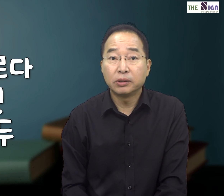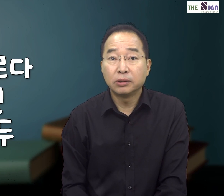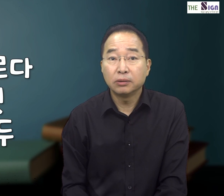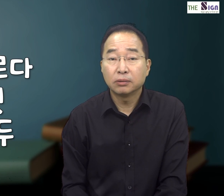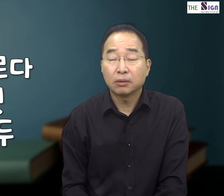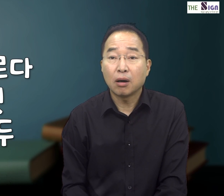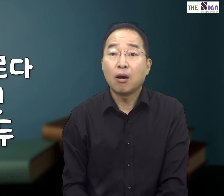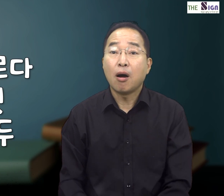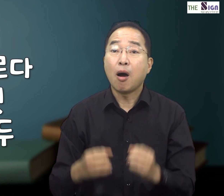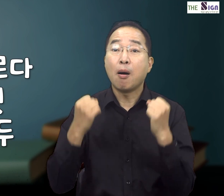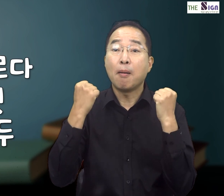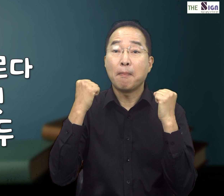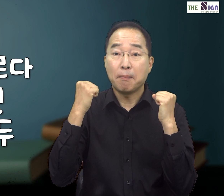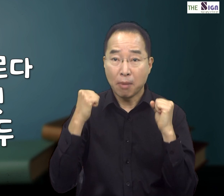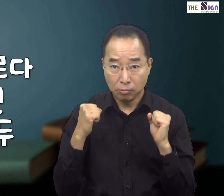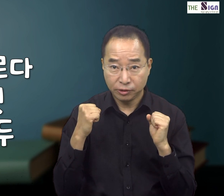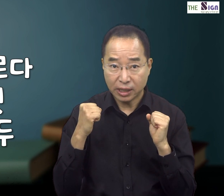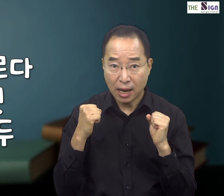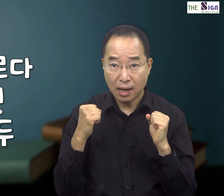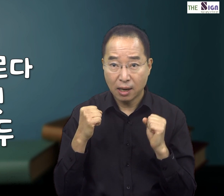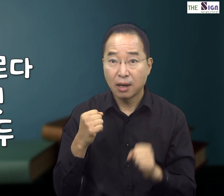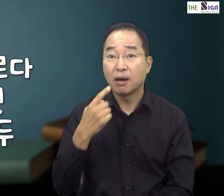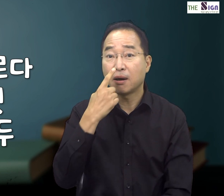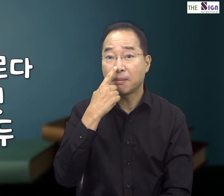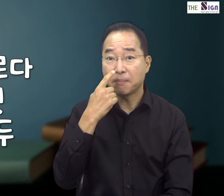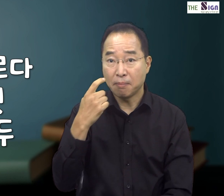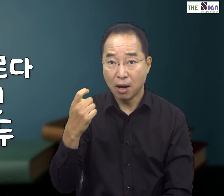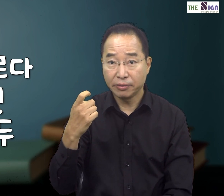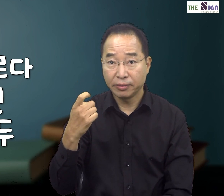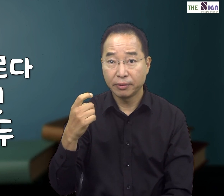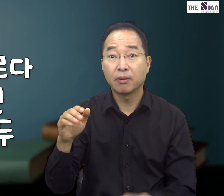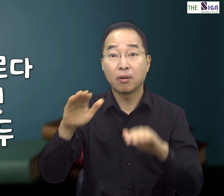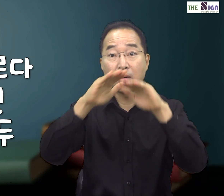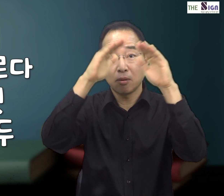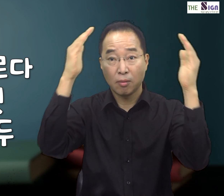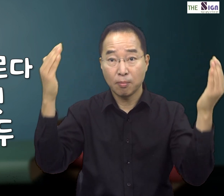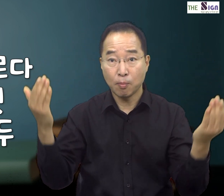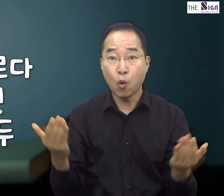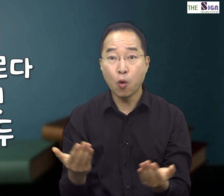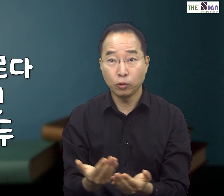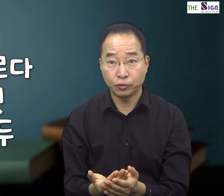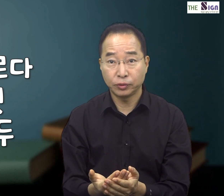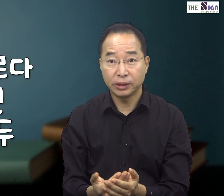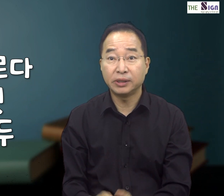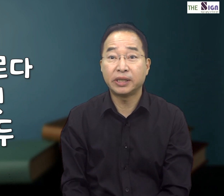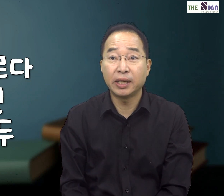오늘은 머무르다, 모두 이 세